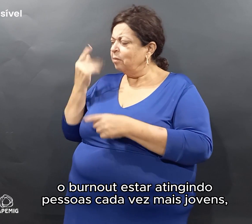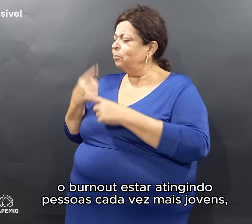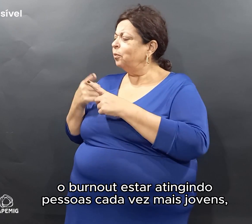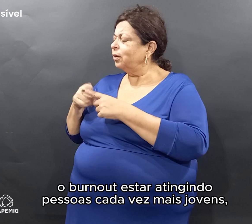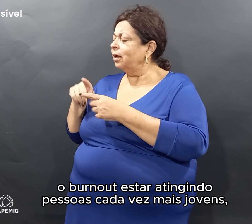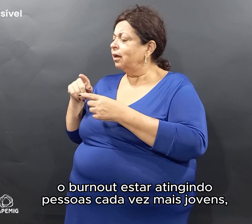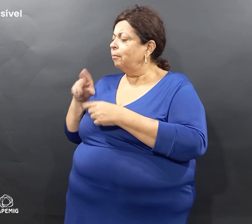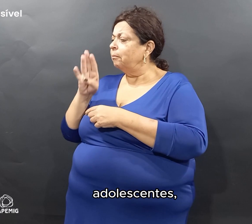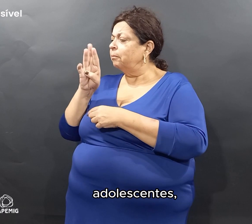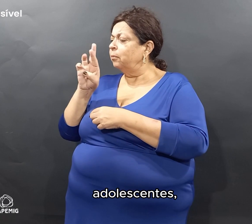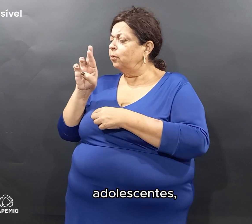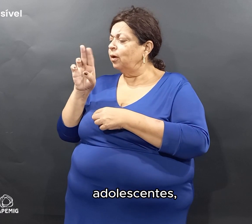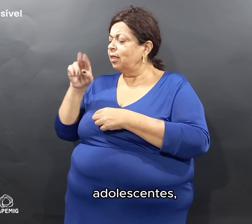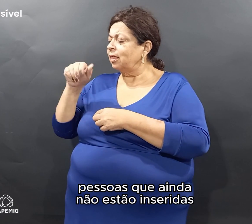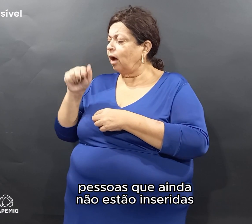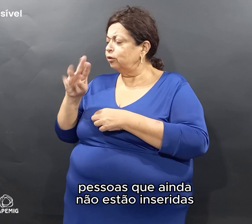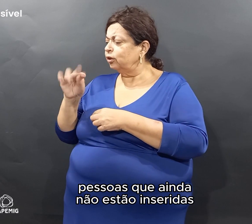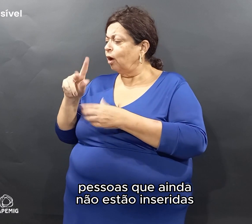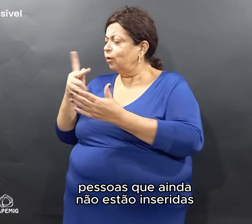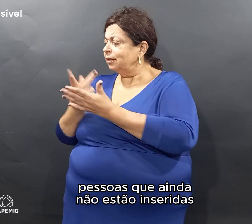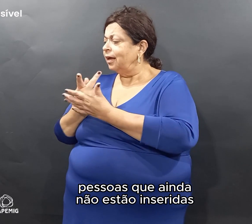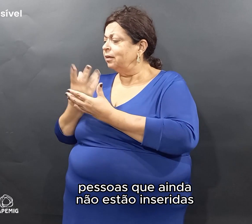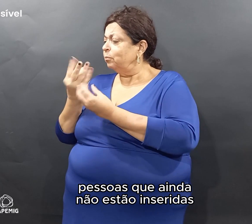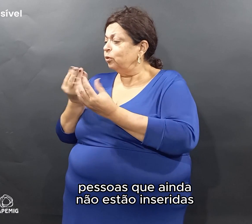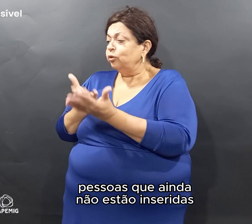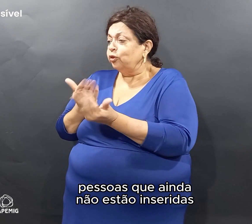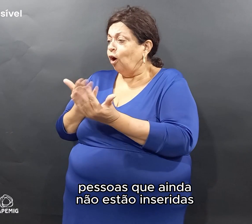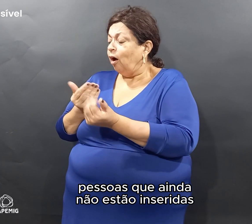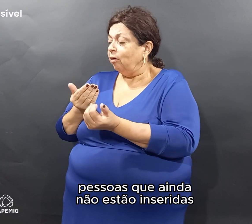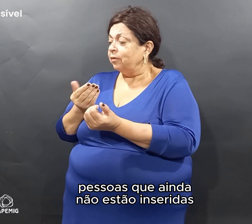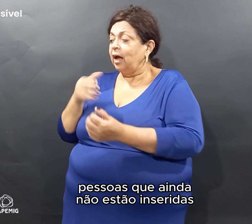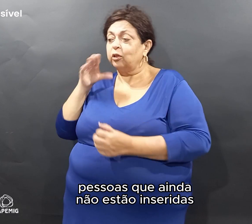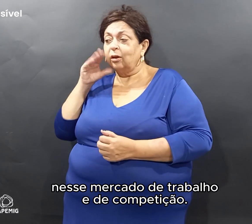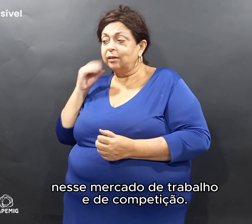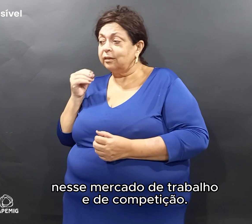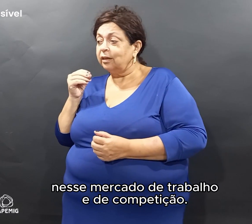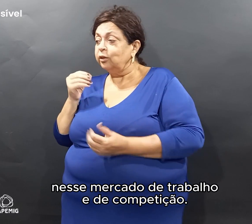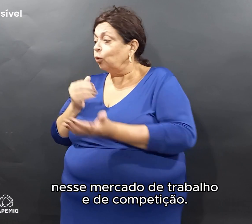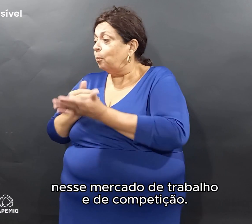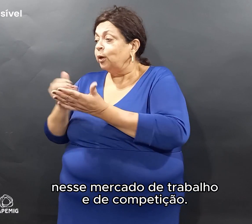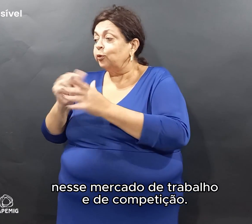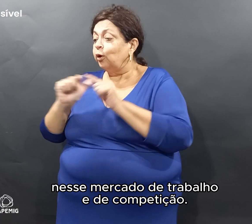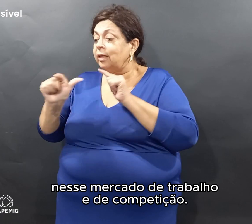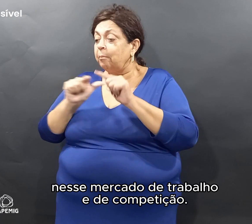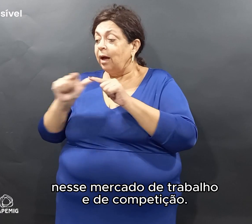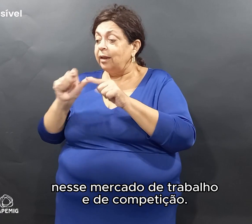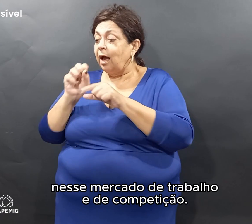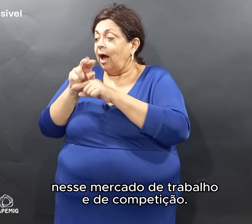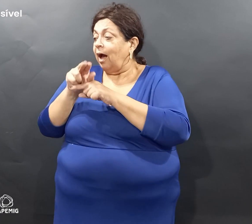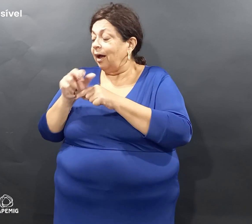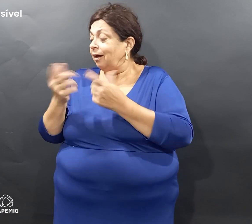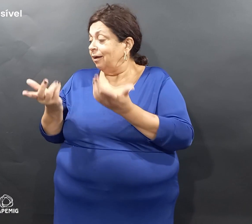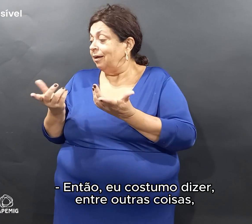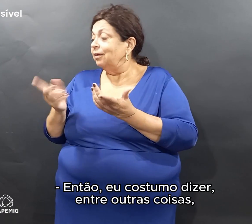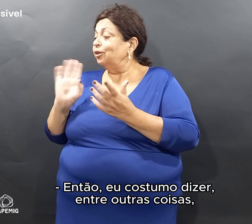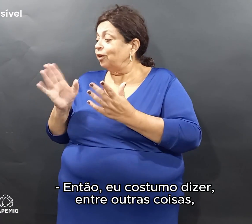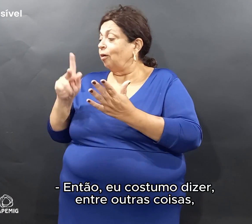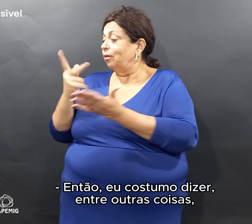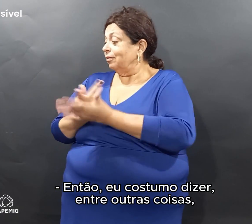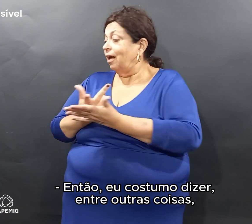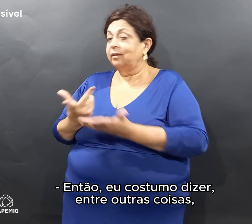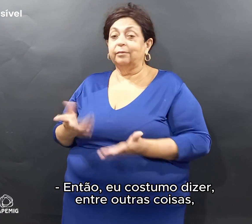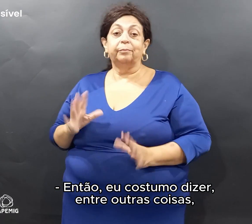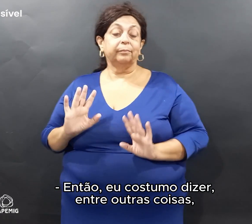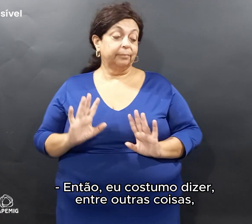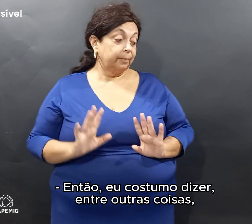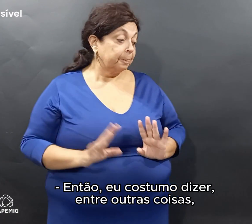vez mais jovens, adolescentes, pessoas que ainda não estão inseridas nesse mercado de trabalho de competição. Então,